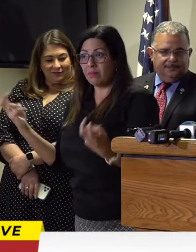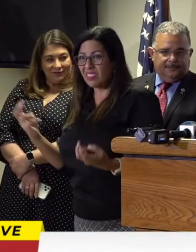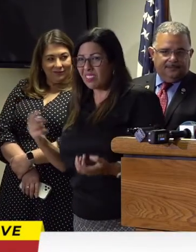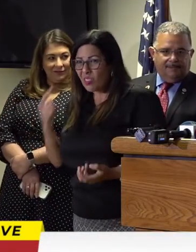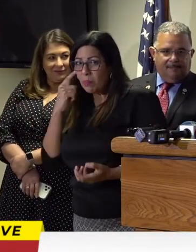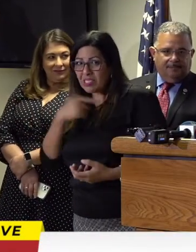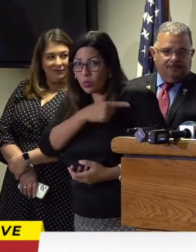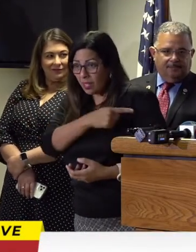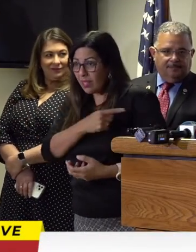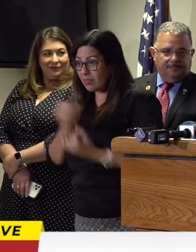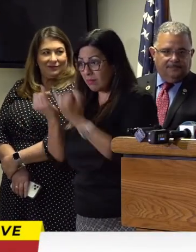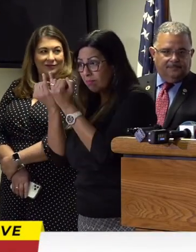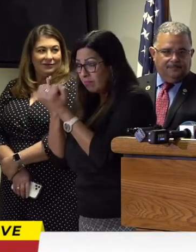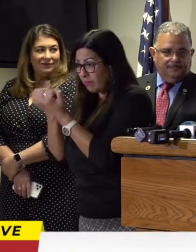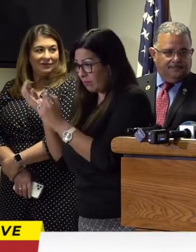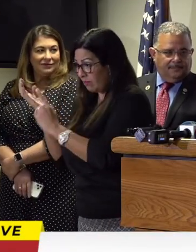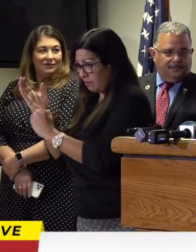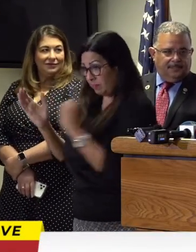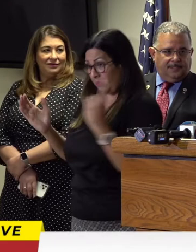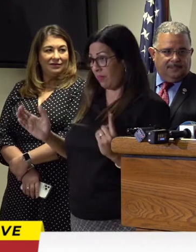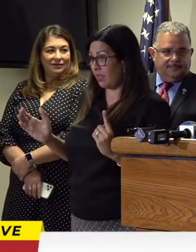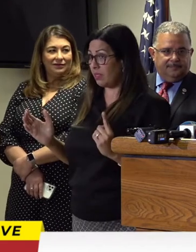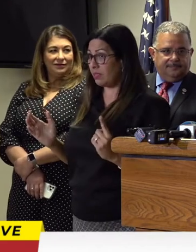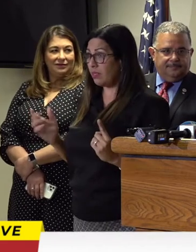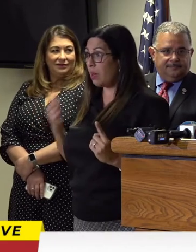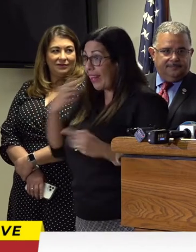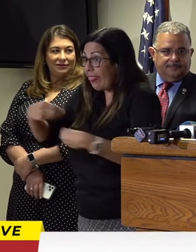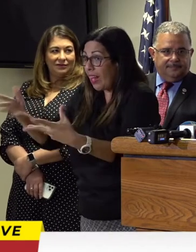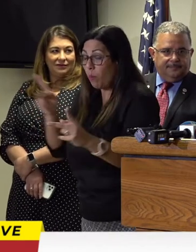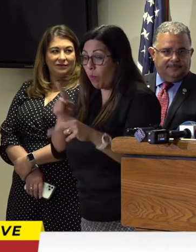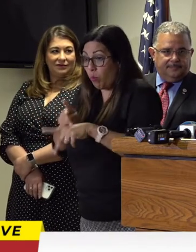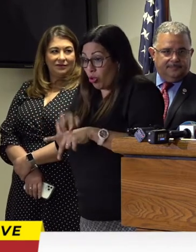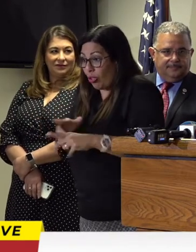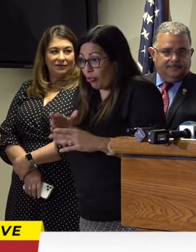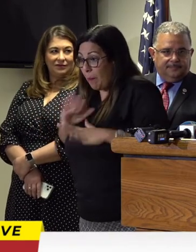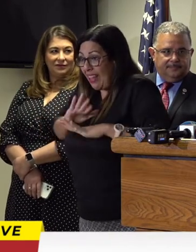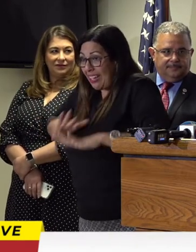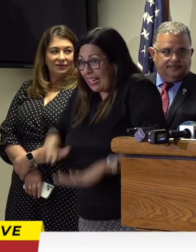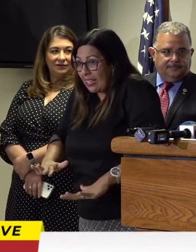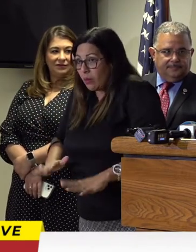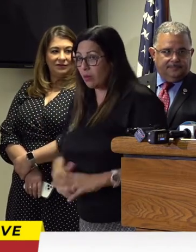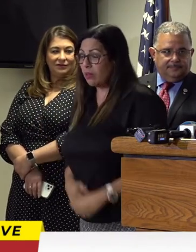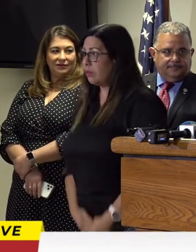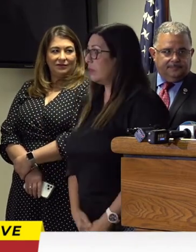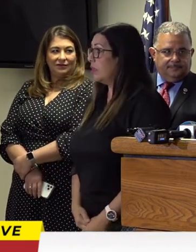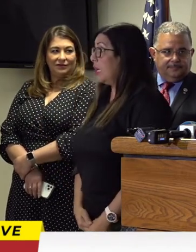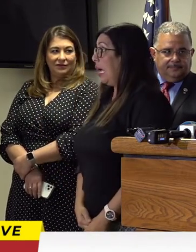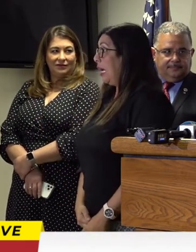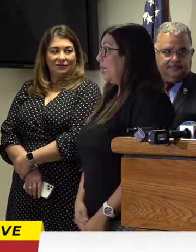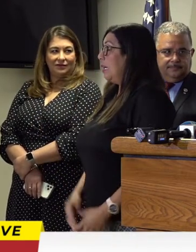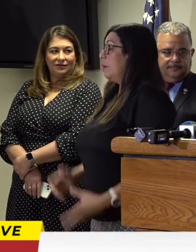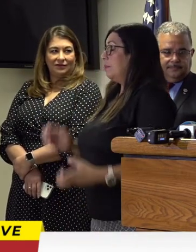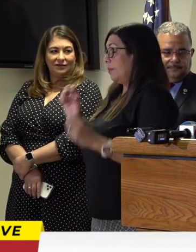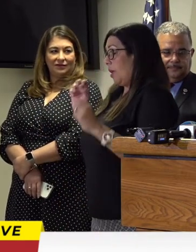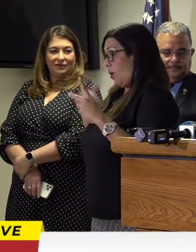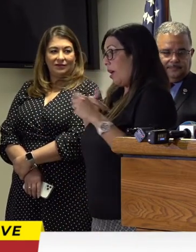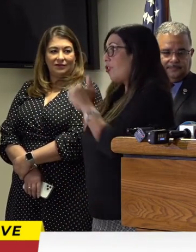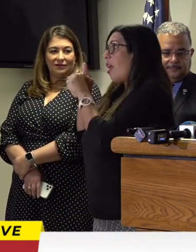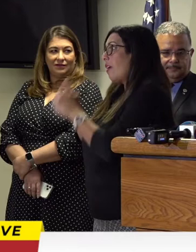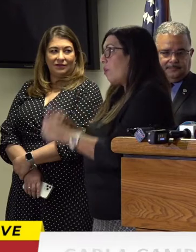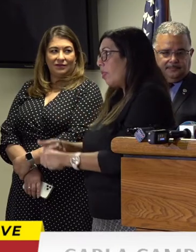¿Cree que sería bueno usted aislarse y hacerse una prueba de coronavirus para darle tranquilidad a los puertorriqueños? Tenemos que seguir